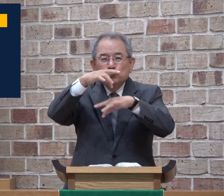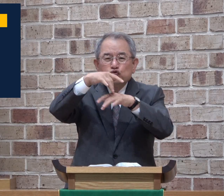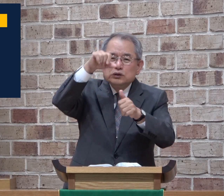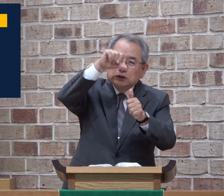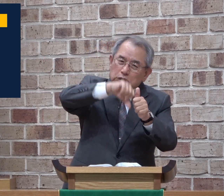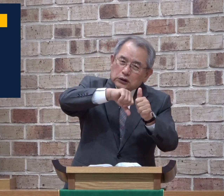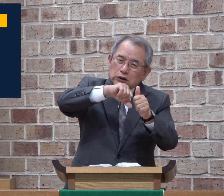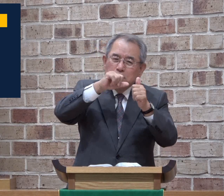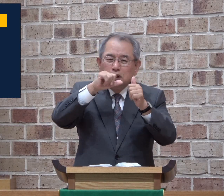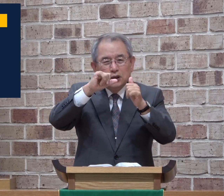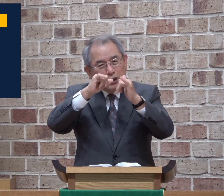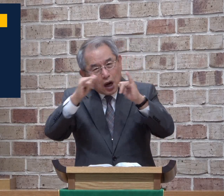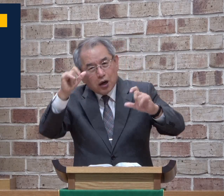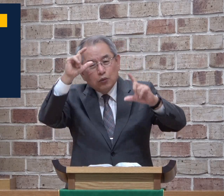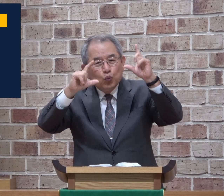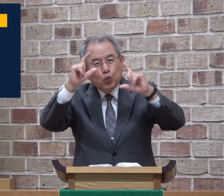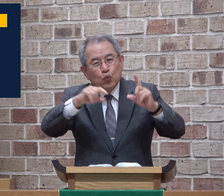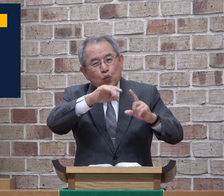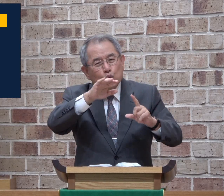귀신 들린 사람의 모습.